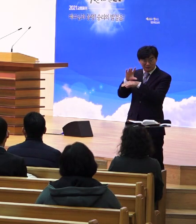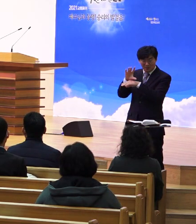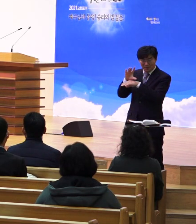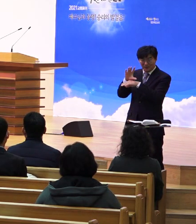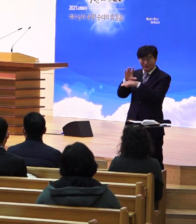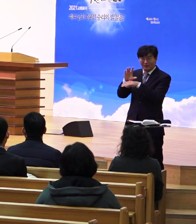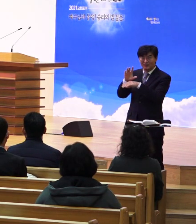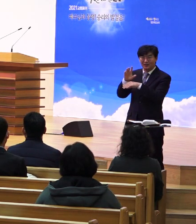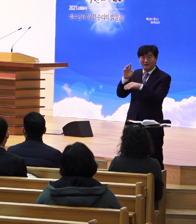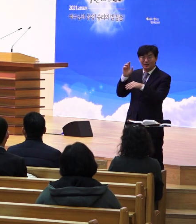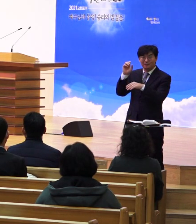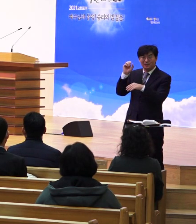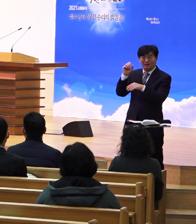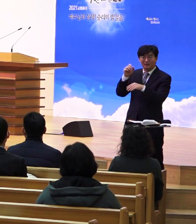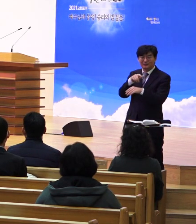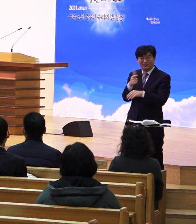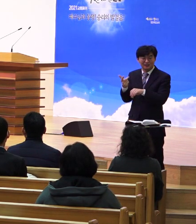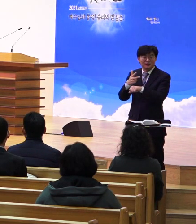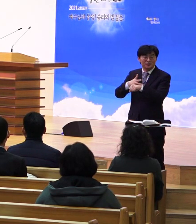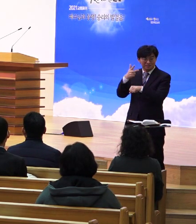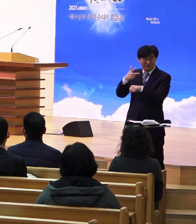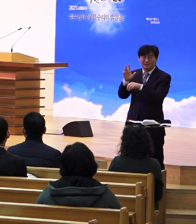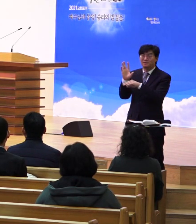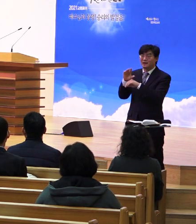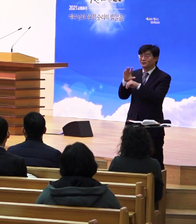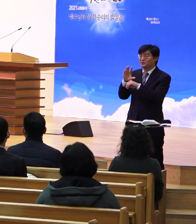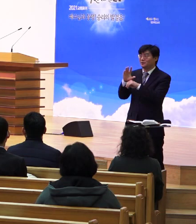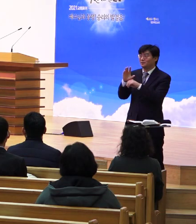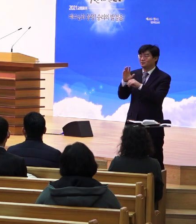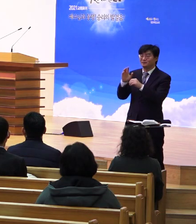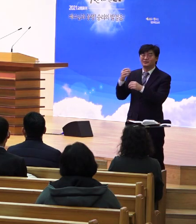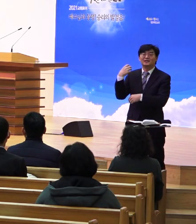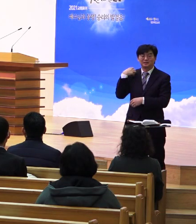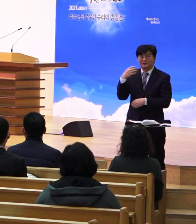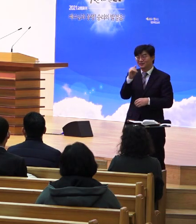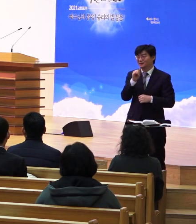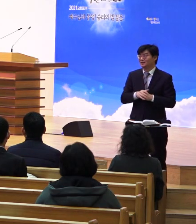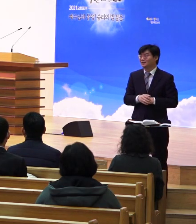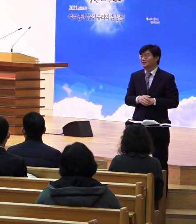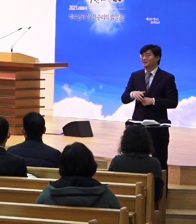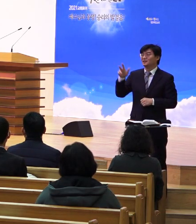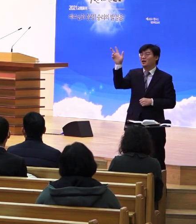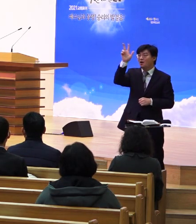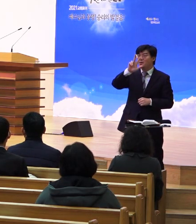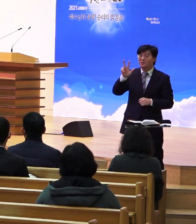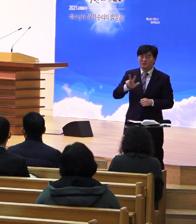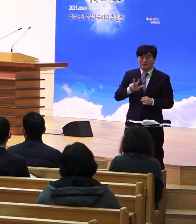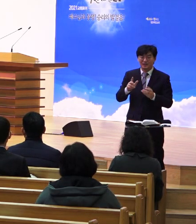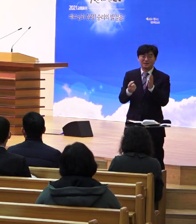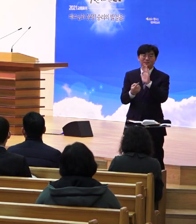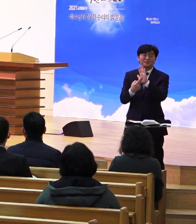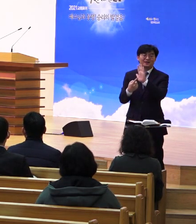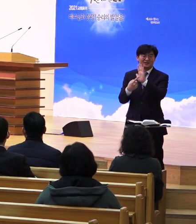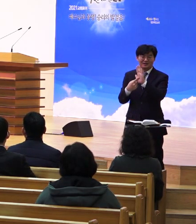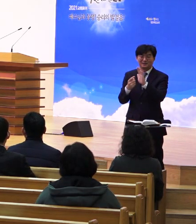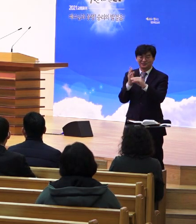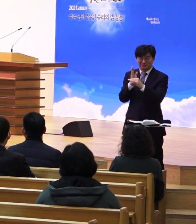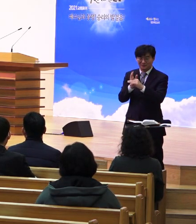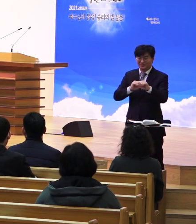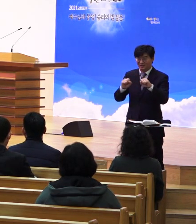7시 프로그램은 전국으로 나가고 있습니다. 감동이 없으신 것 같은데요? 네, 그럴 수도 있습니다.